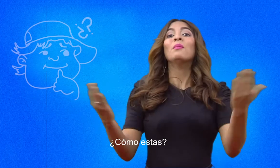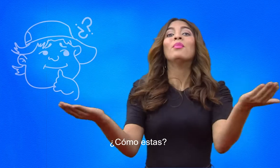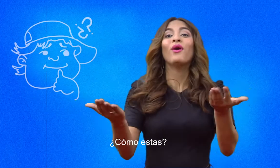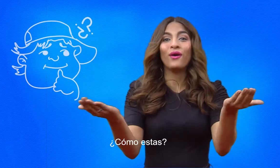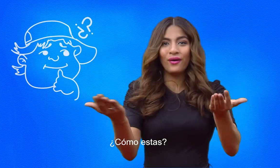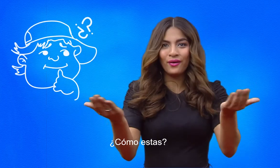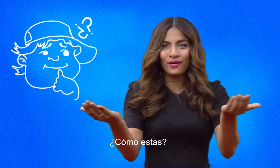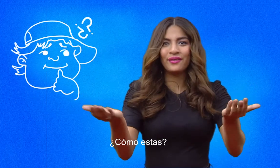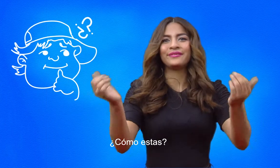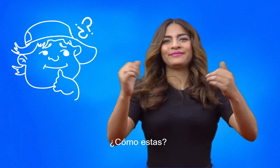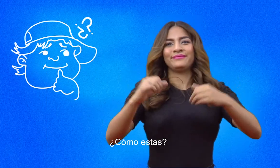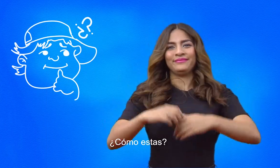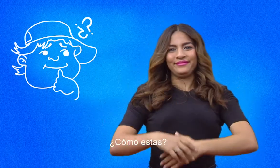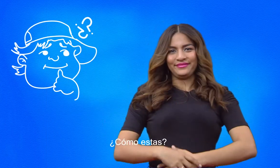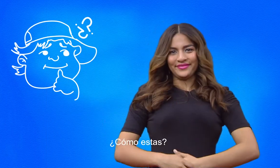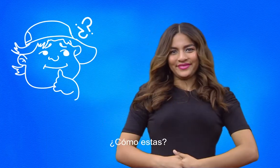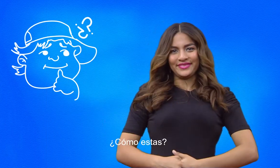¿Cómo estás?